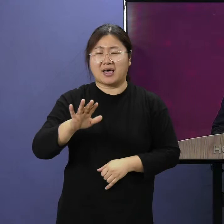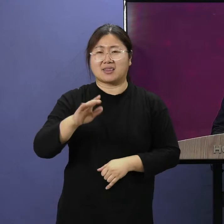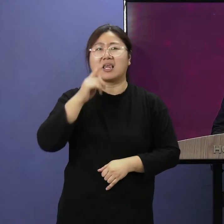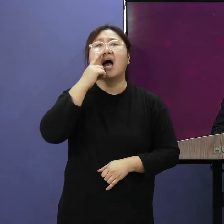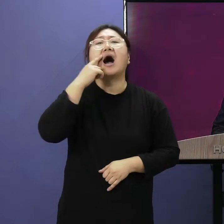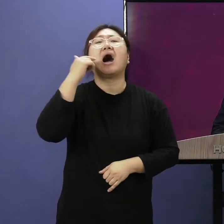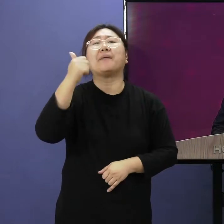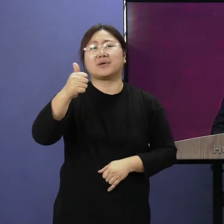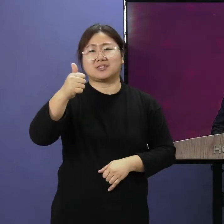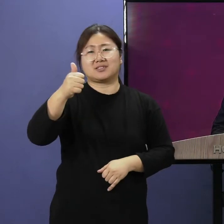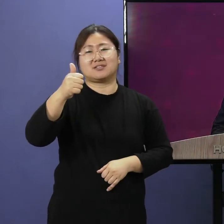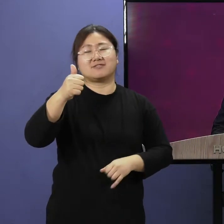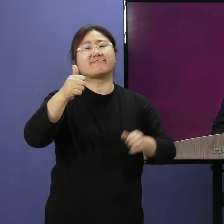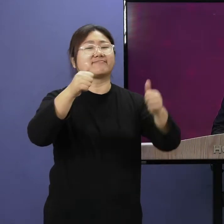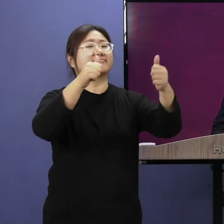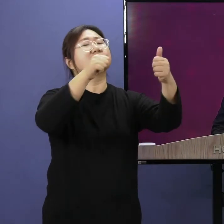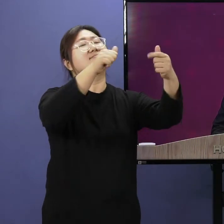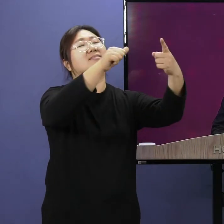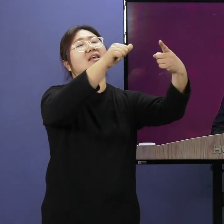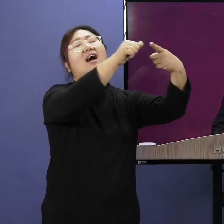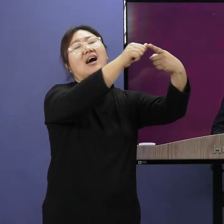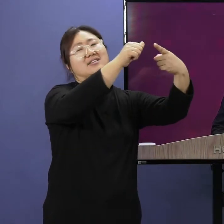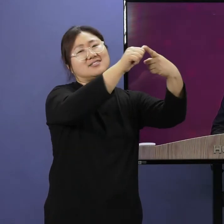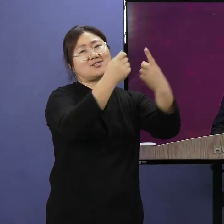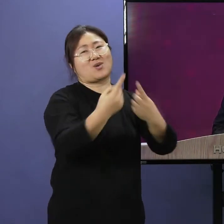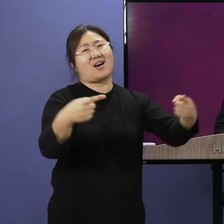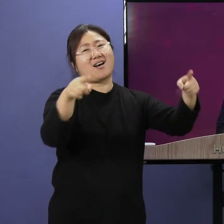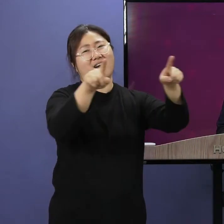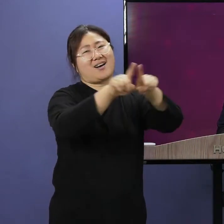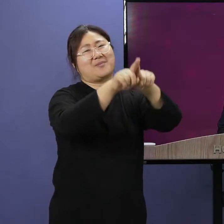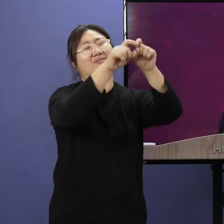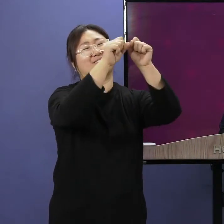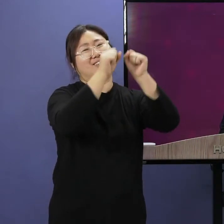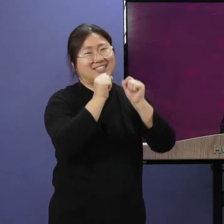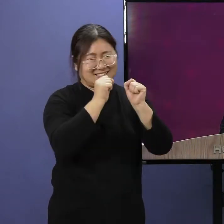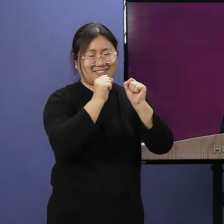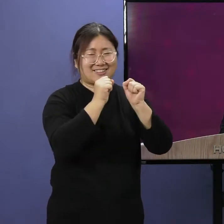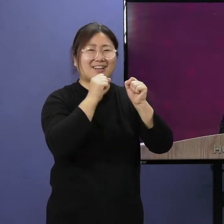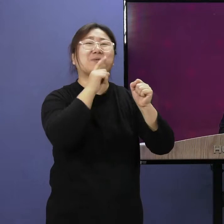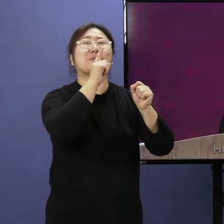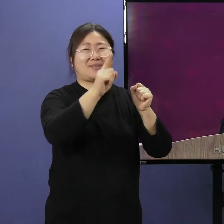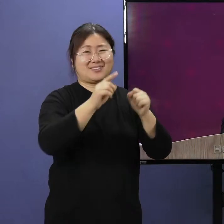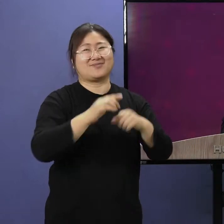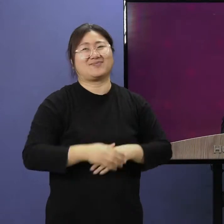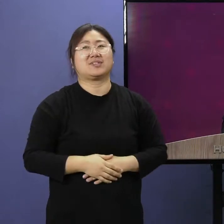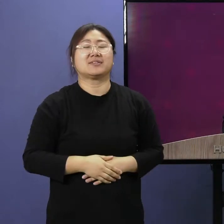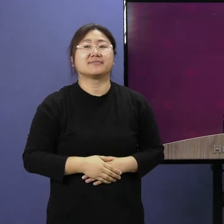있을 거야 라며 그 아들과 함께 있었다라는 것입니다.